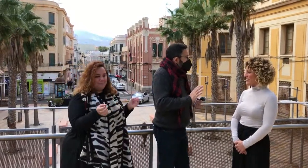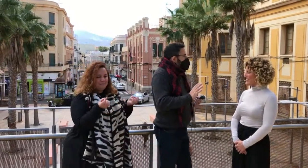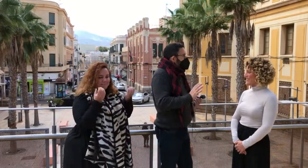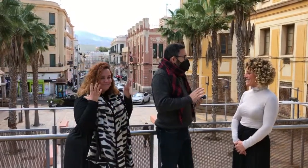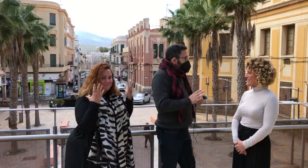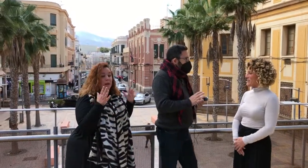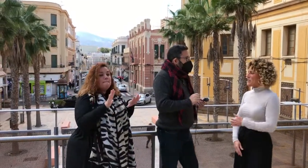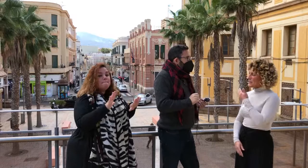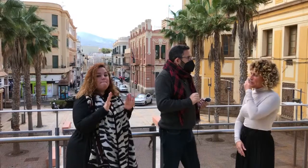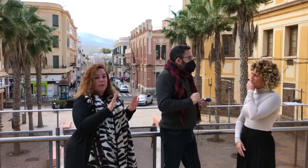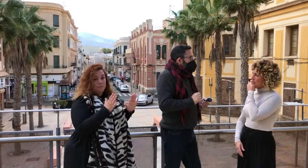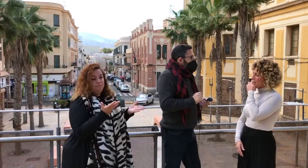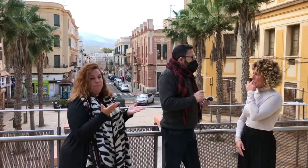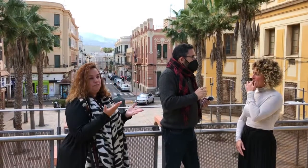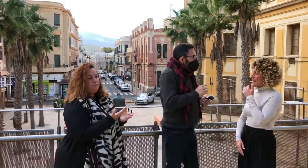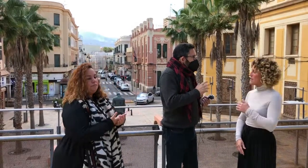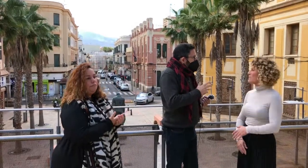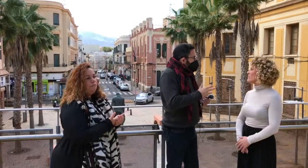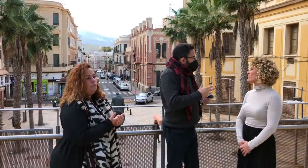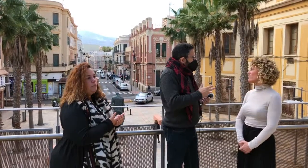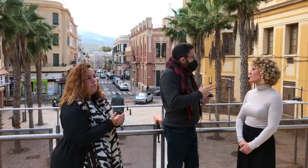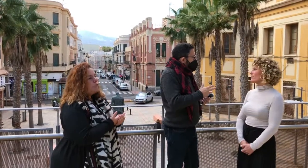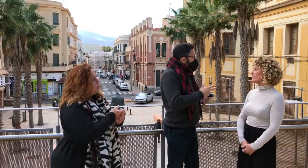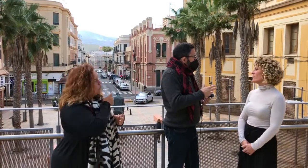¿vale? Pero,